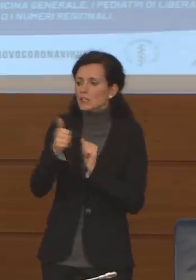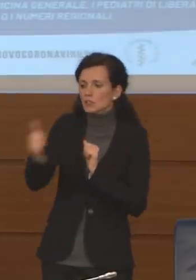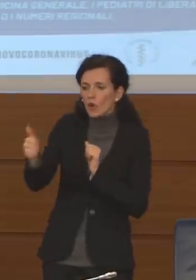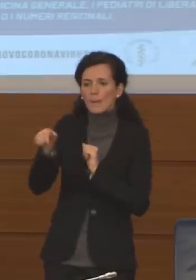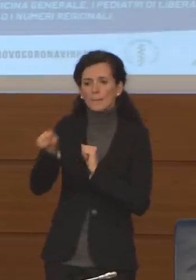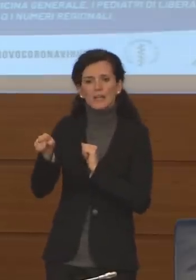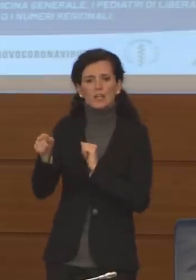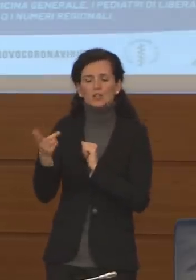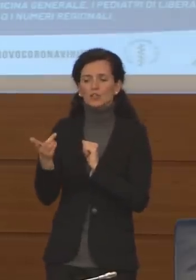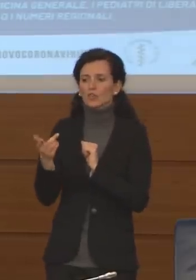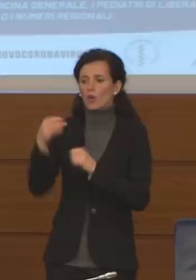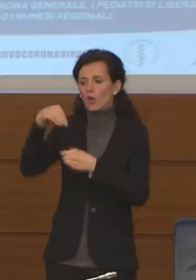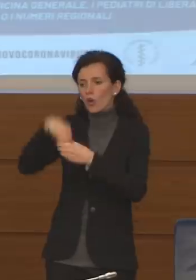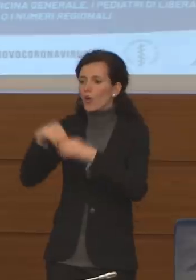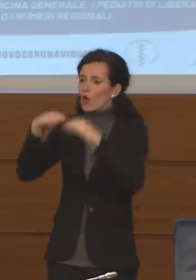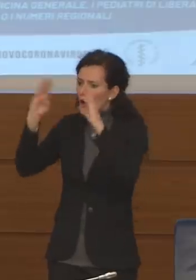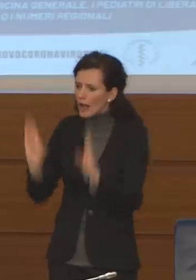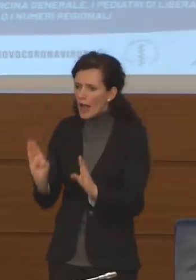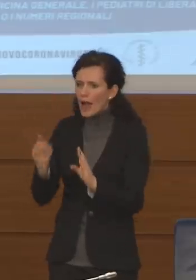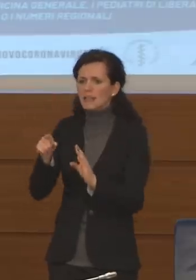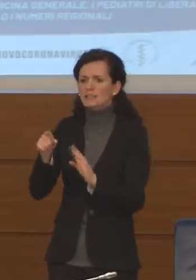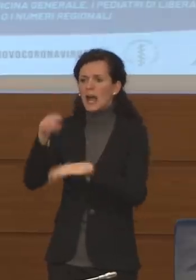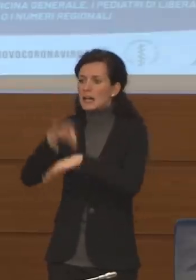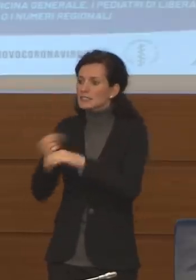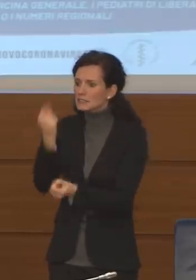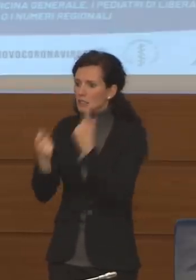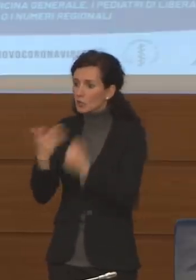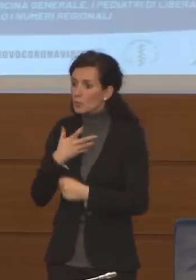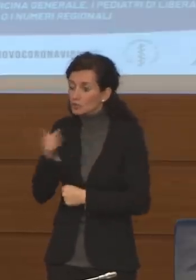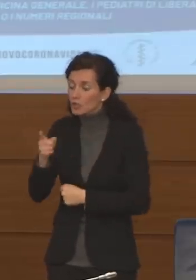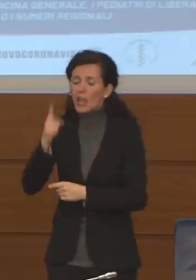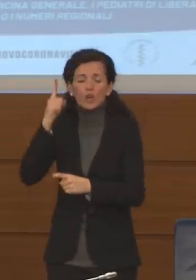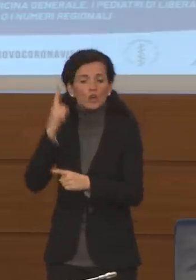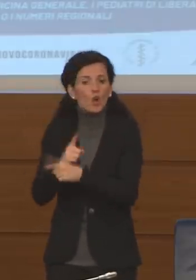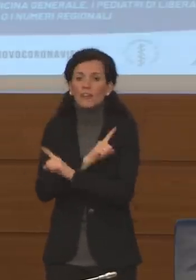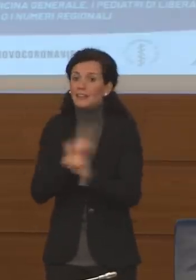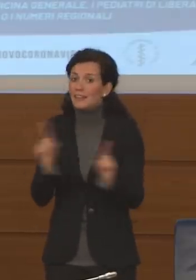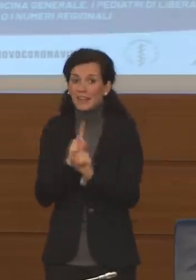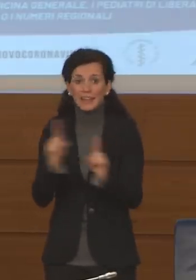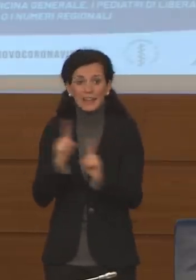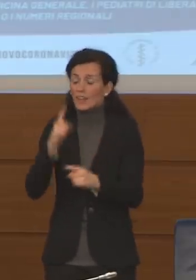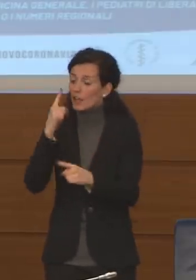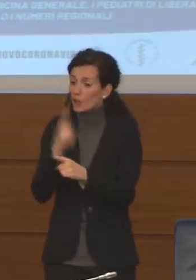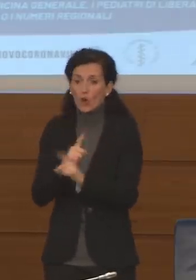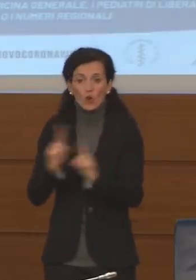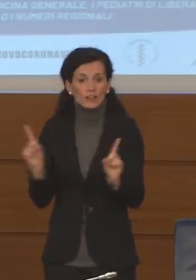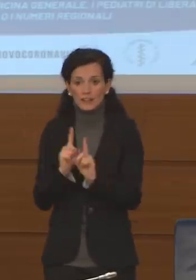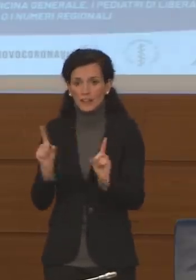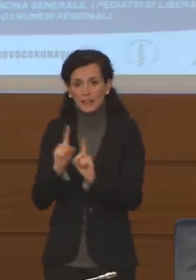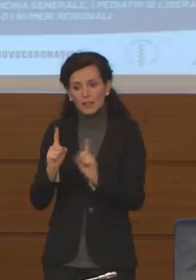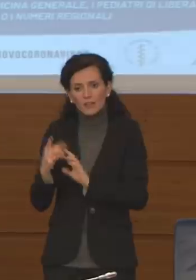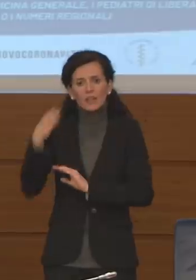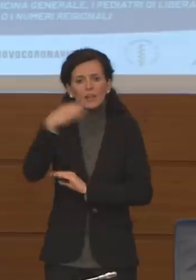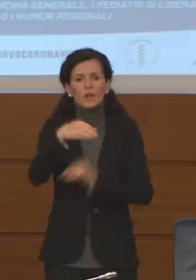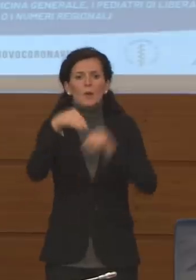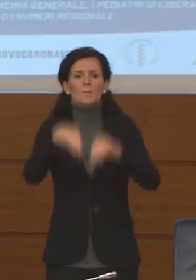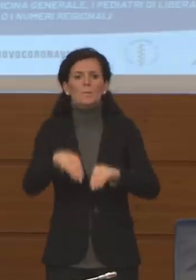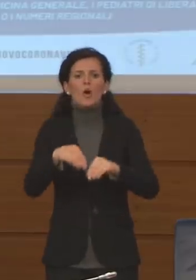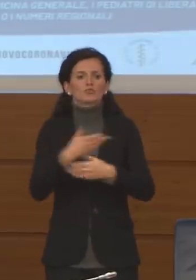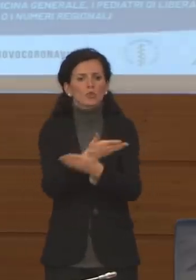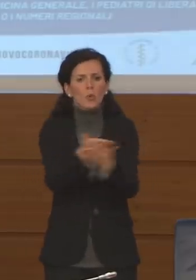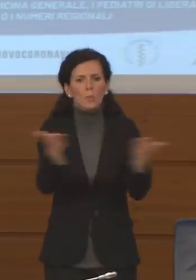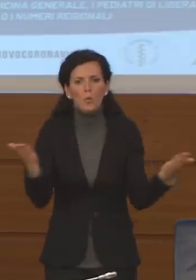loro abitazione dell'appartamento non devono non devono recarsi in luoghi pubblici con